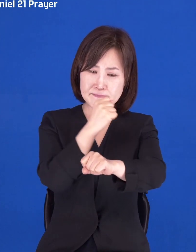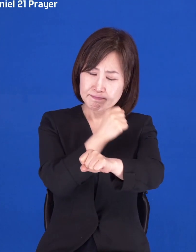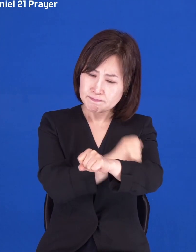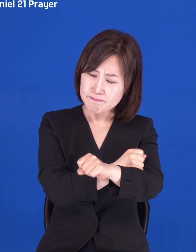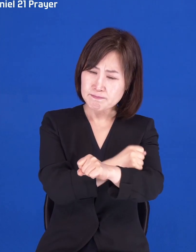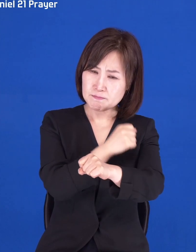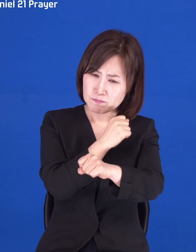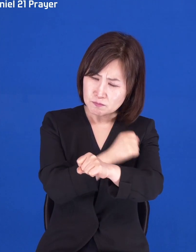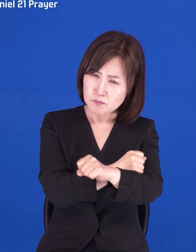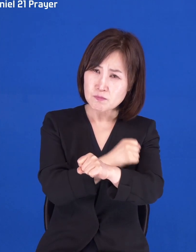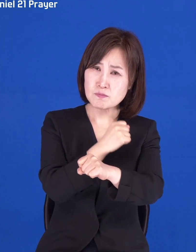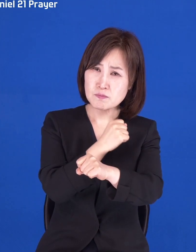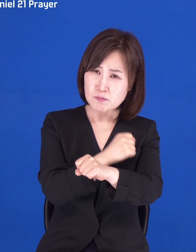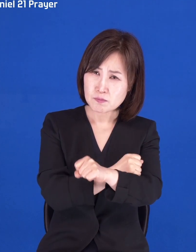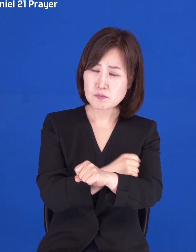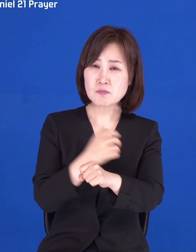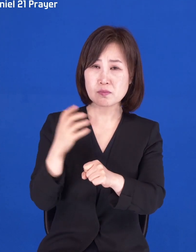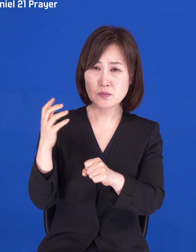예수